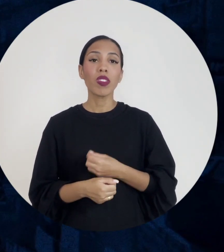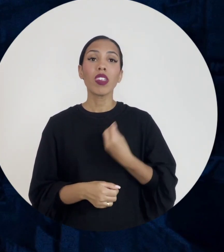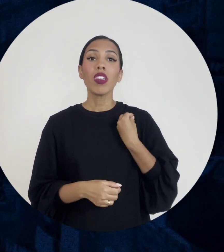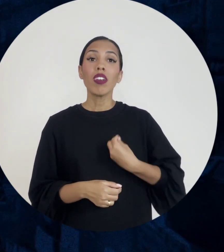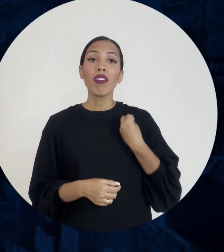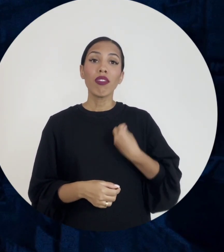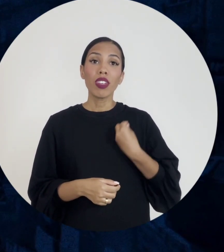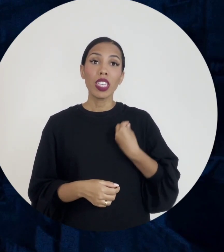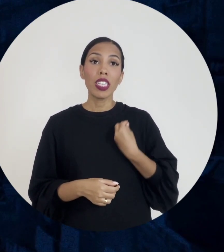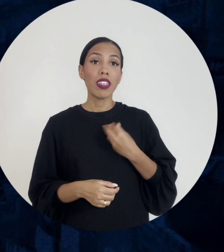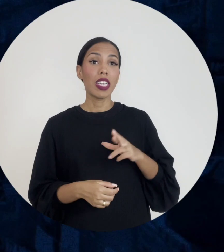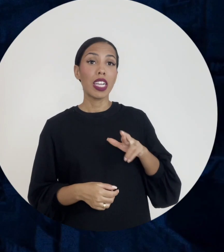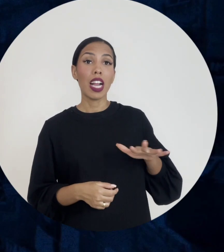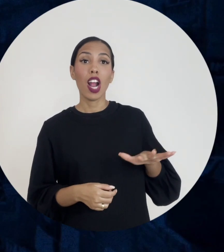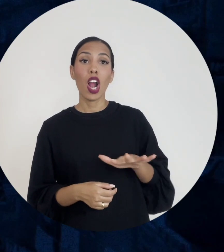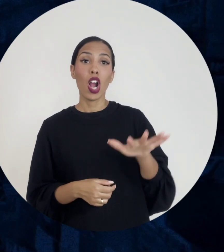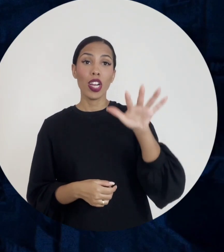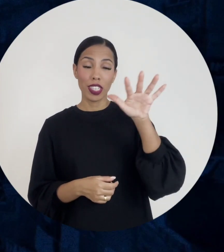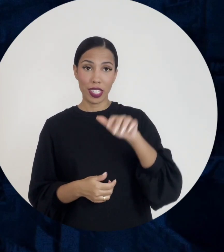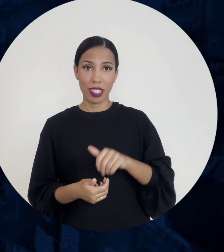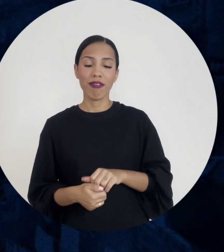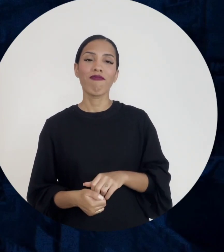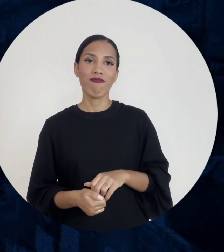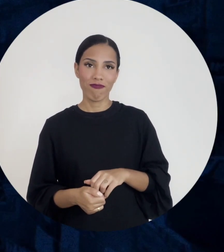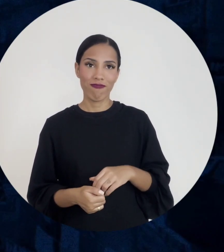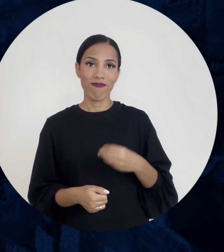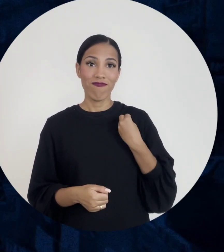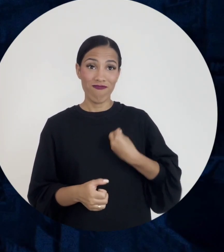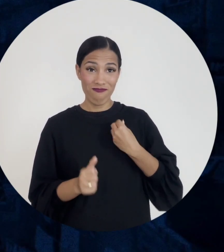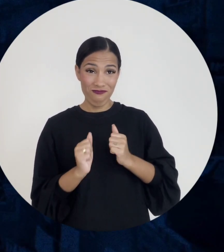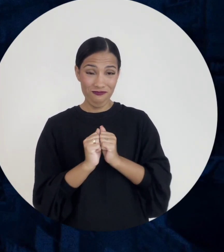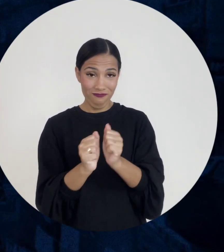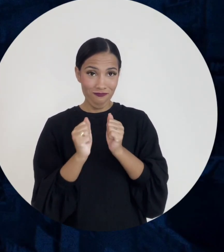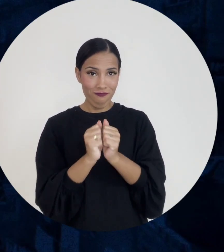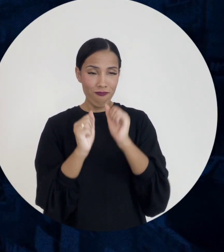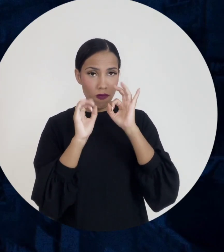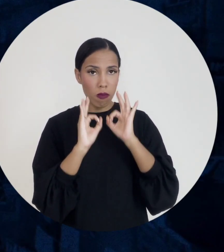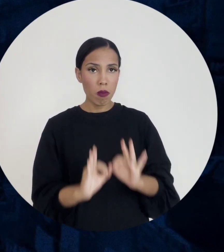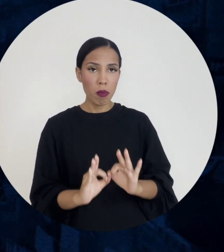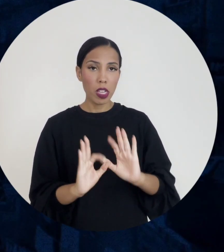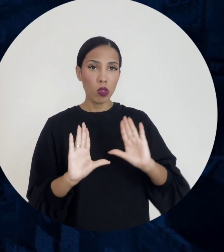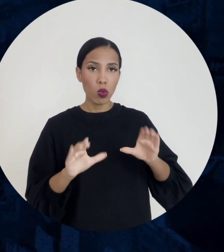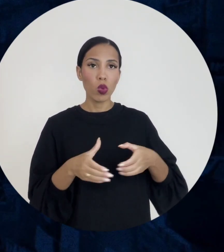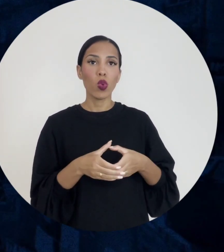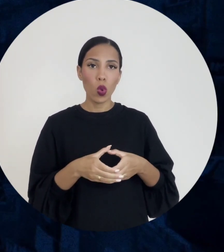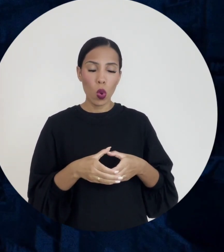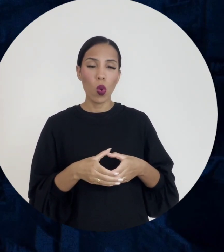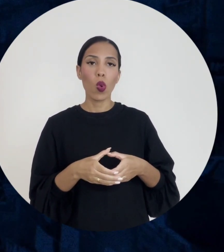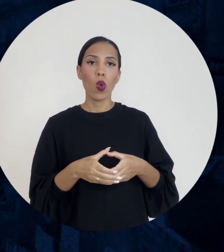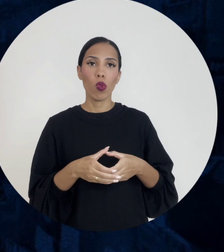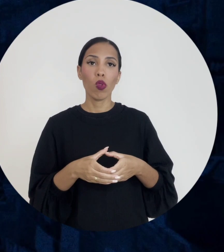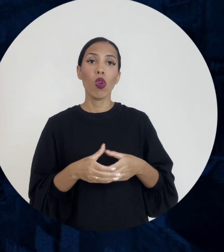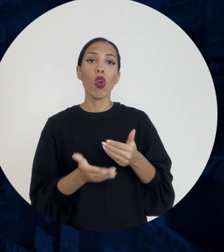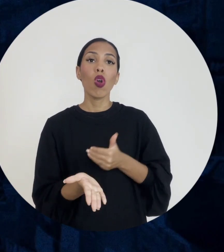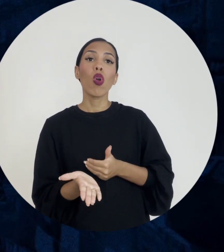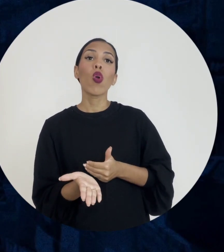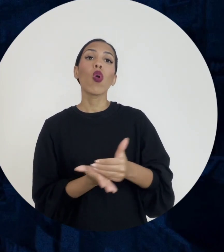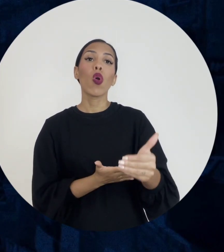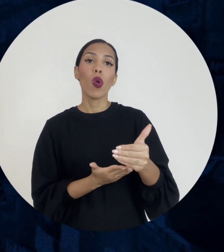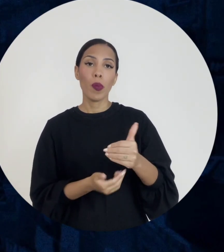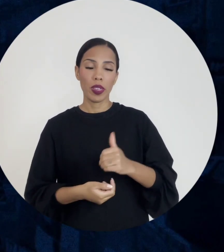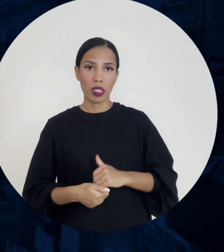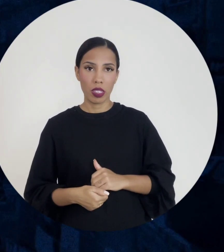em termos de comunidade, eu comecei quando eu iniciei o trabalho na Capela Nossa Senhora Aparecida, na